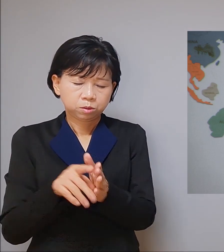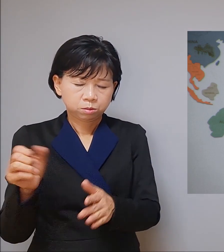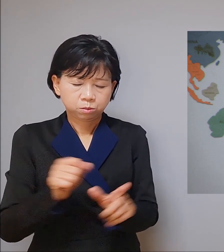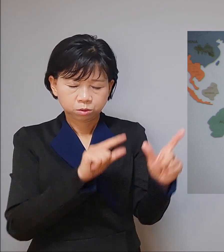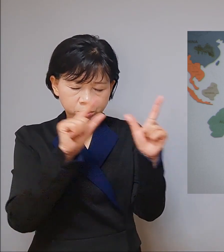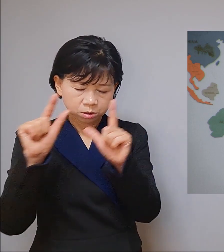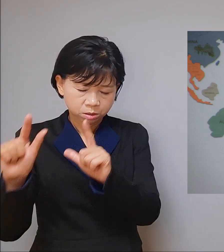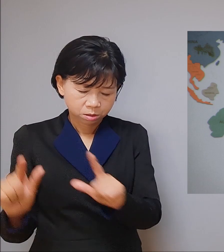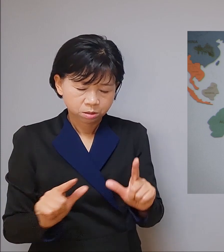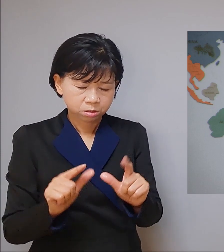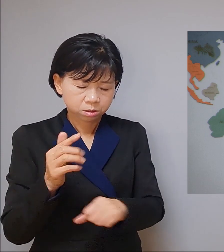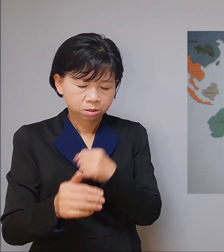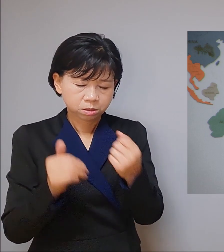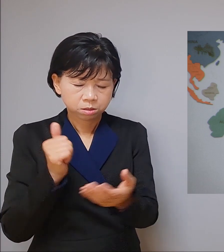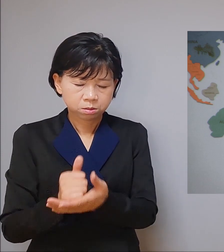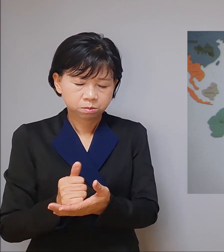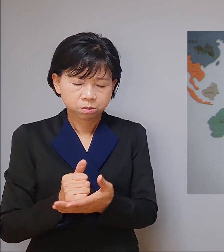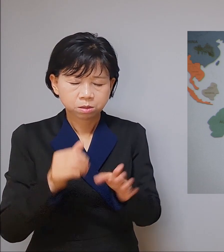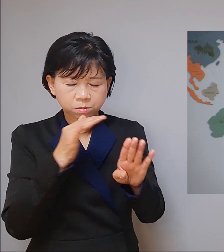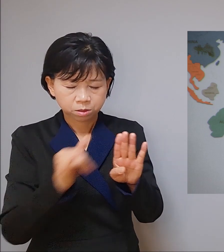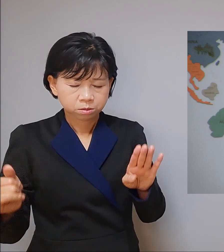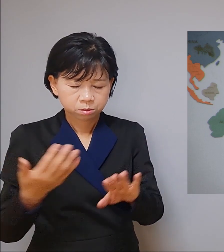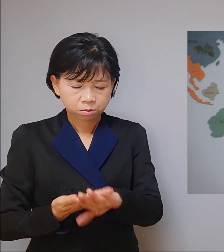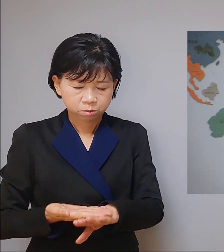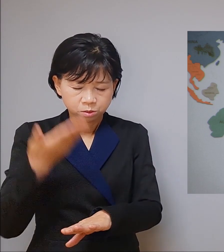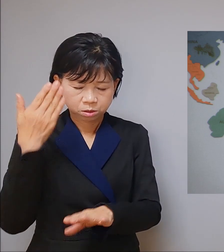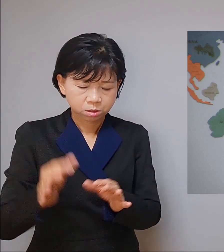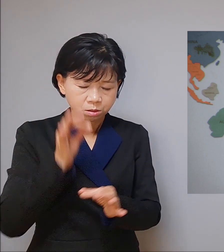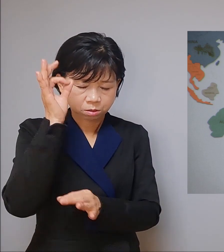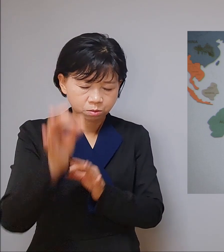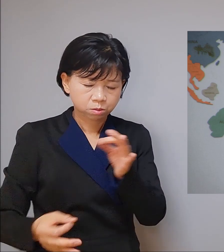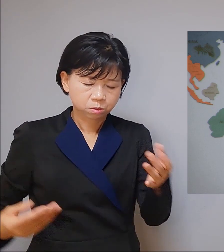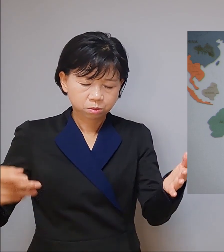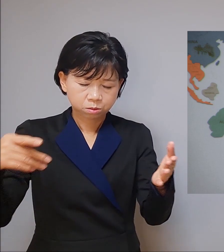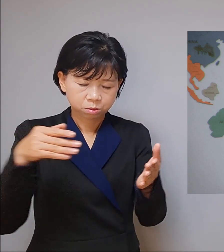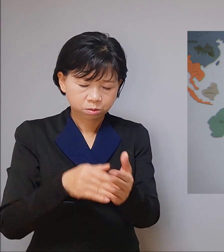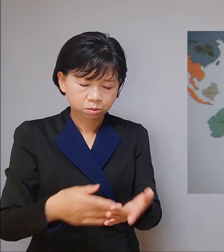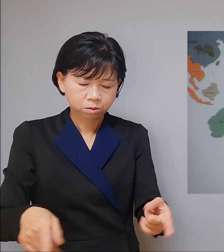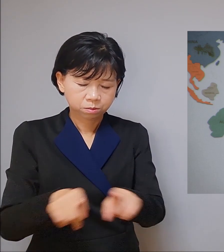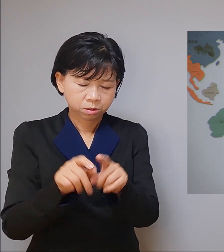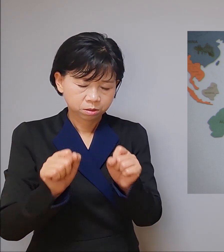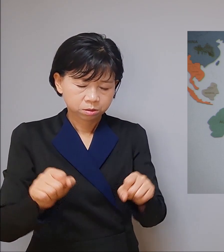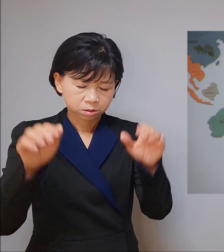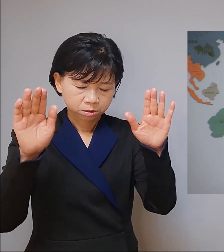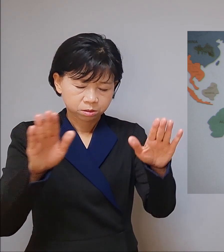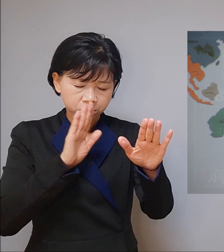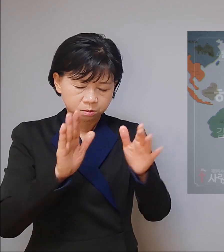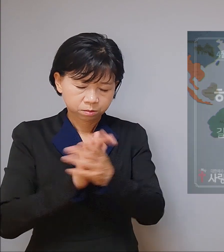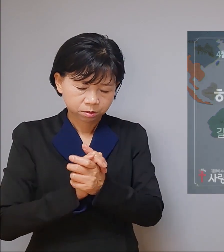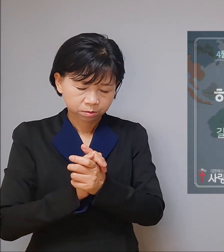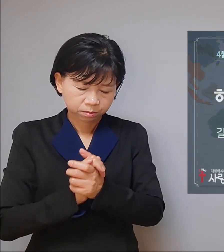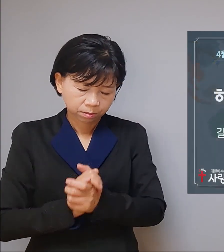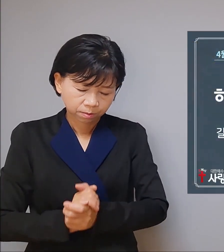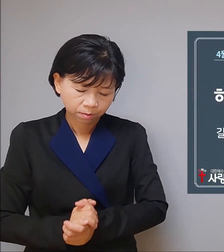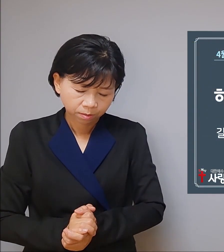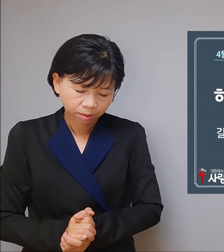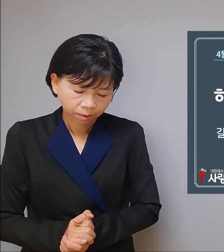믿음으로 살아가는 하나님의 백성들 위해 영원토록 함께 있을지어다. 아멘.